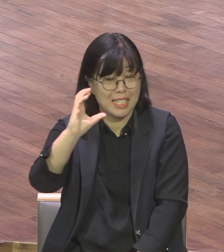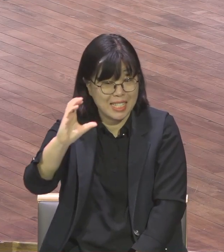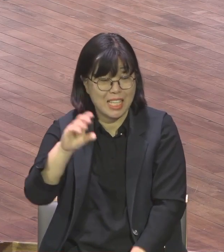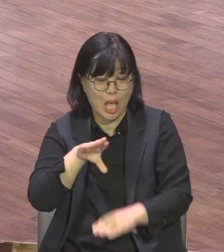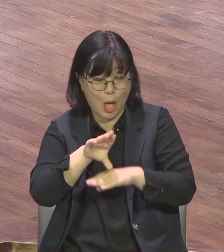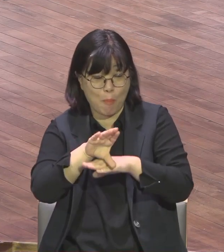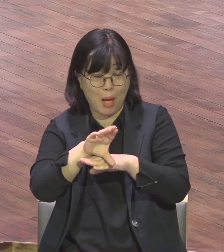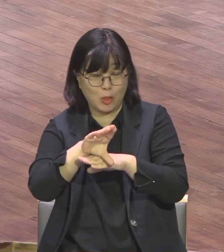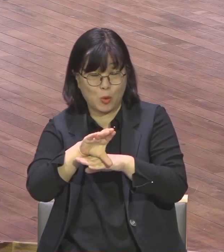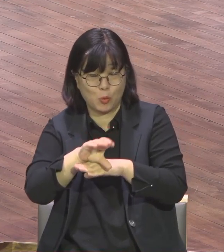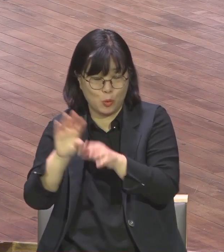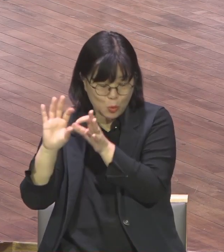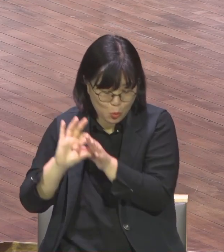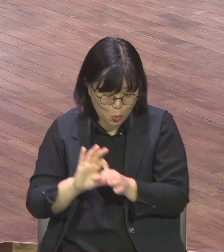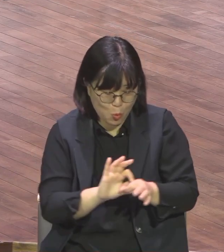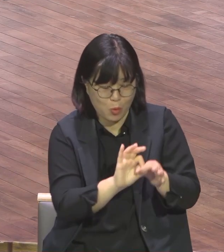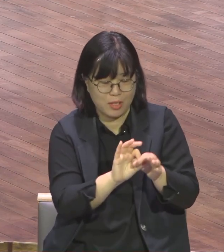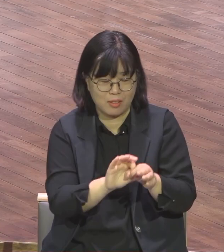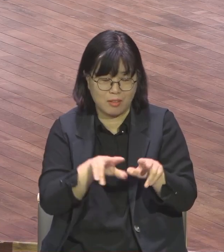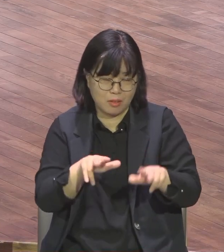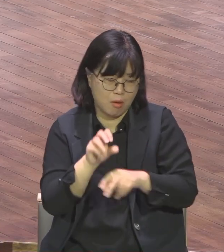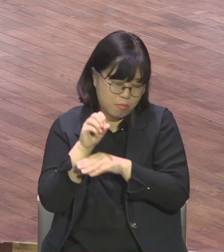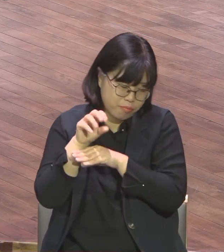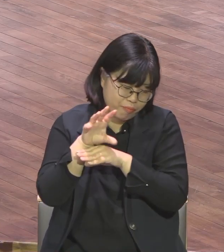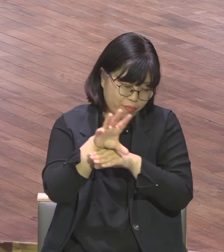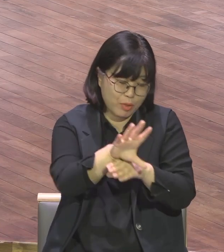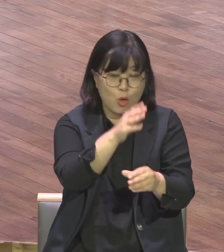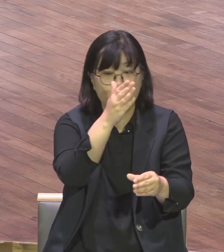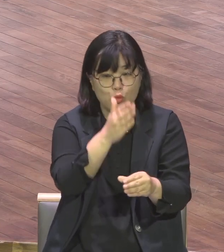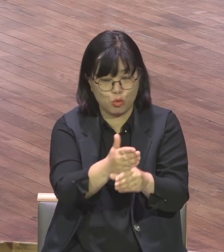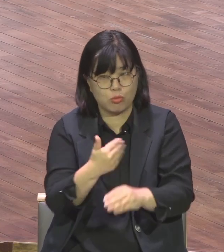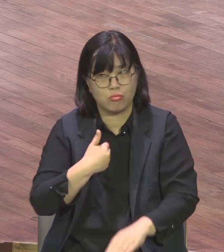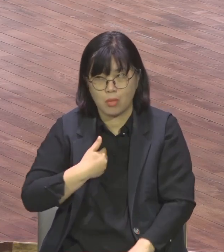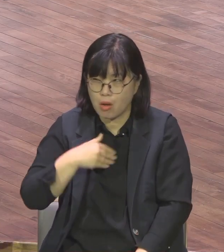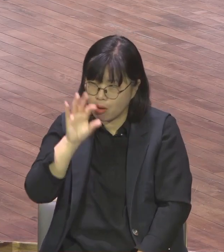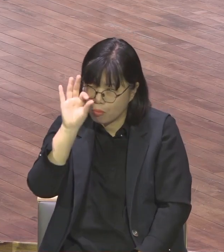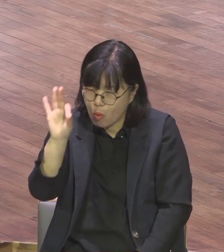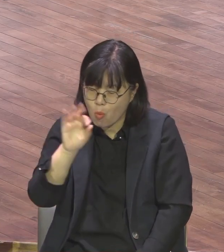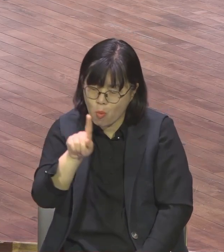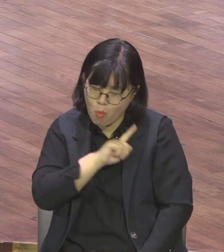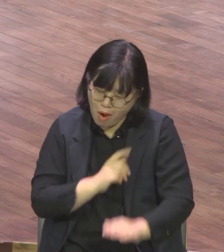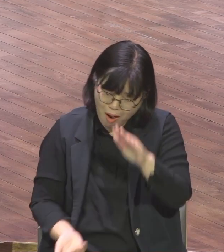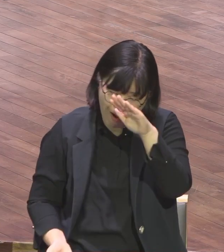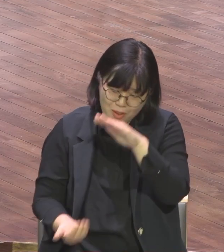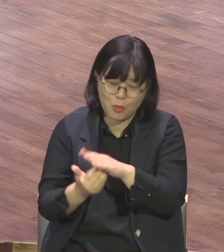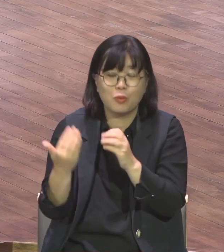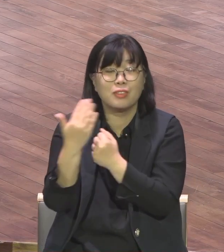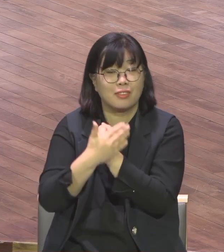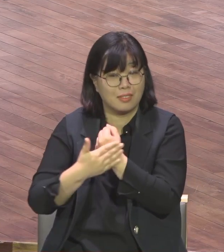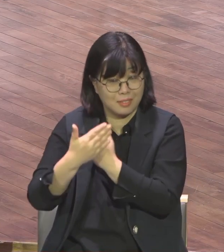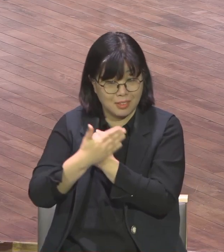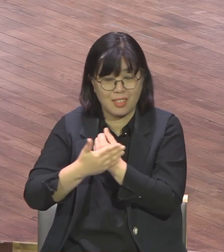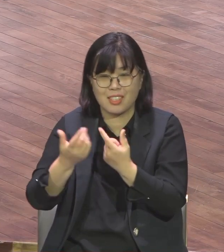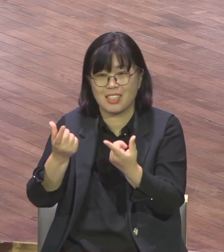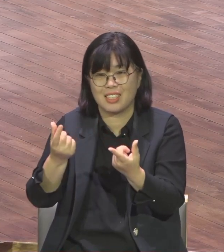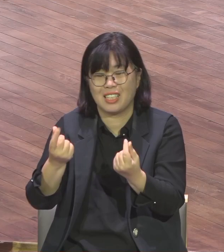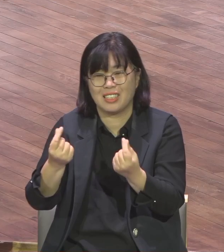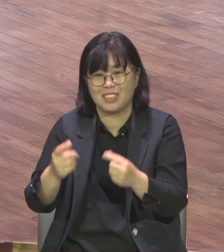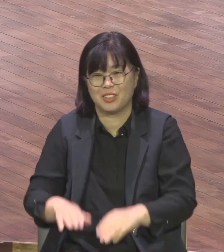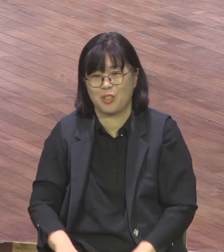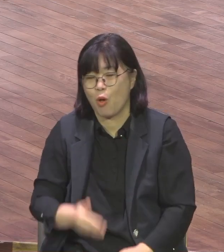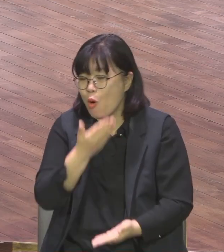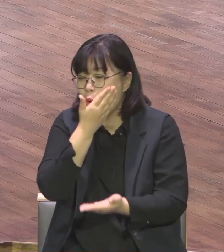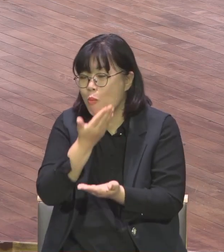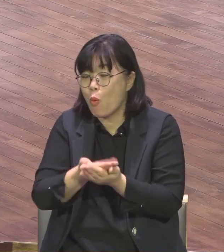꼭 금요일마다 들어보는데 최고로 은혜로운 찬양대 같아요. 보좌의 축복, 신관